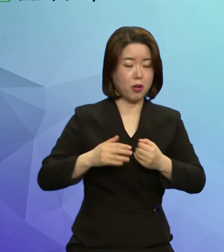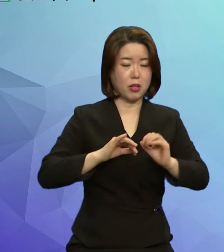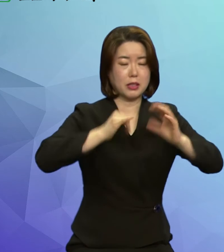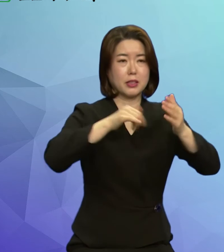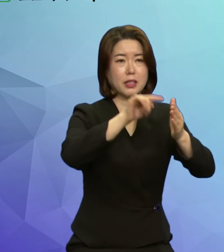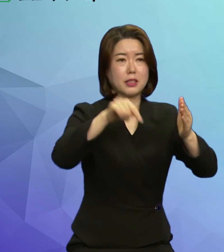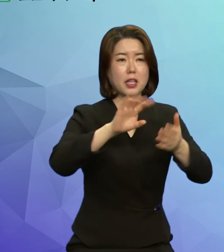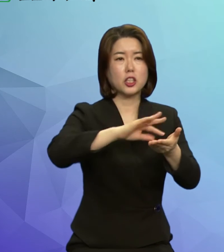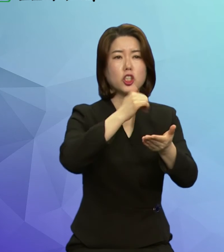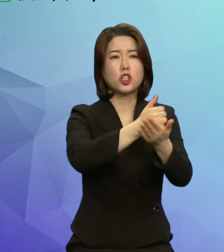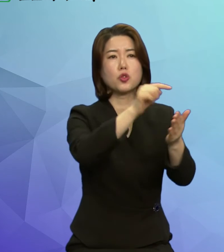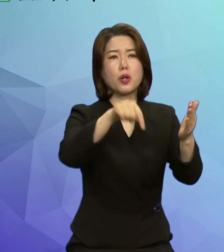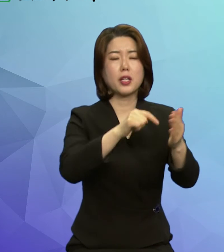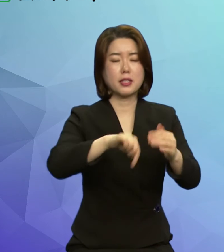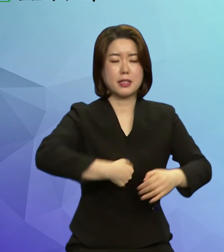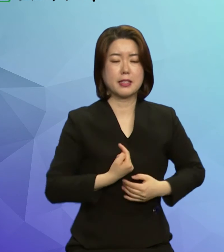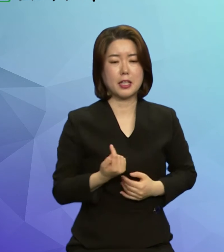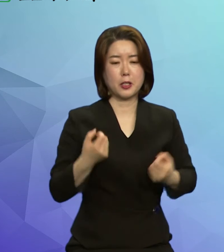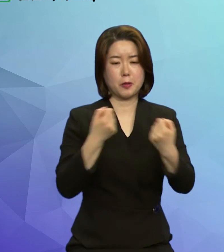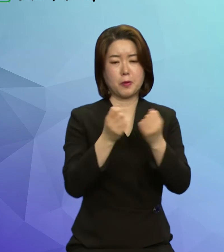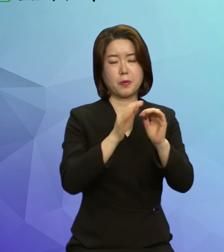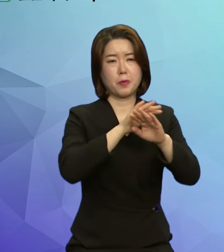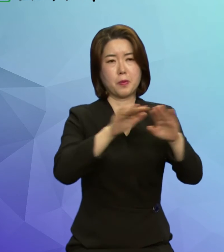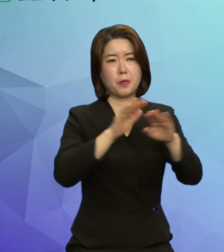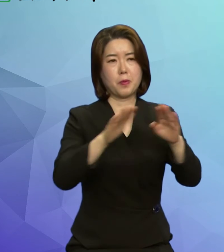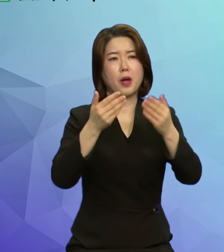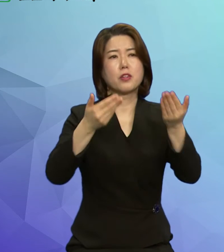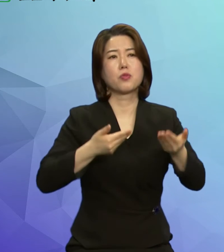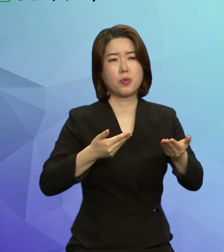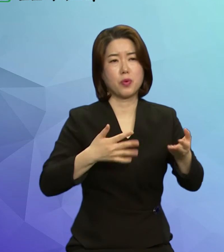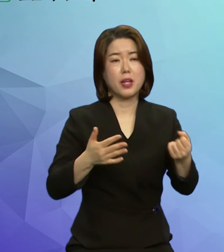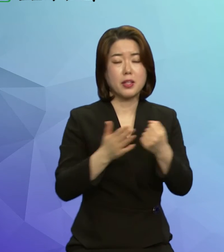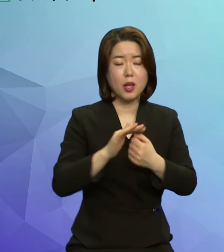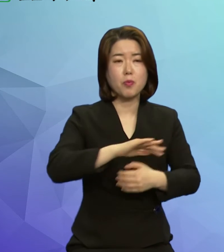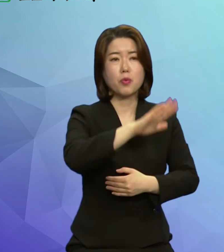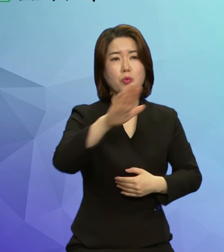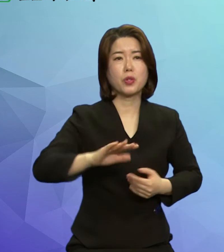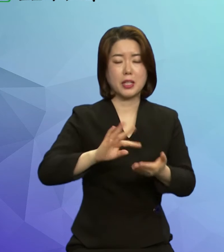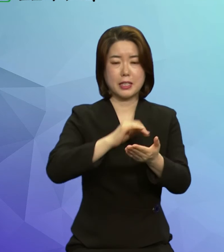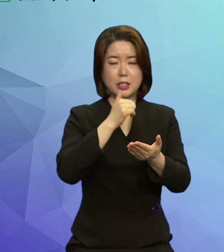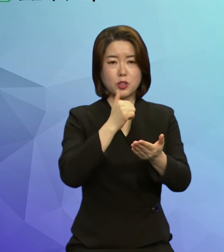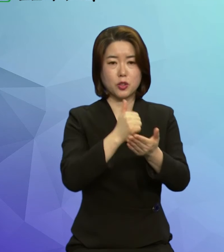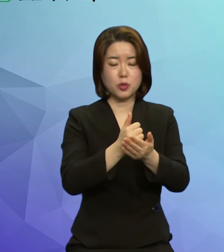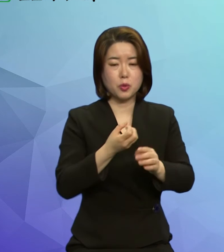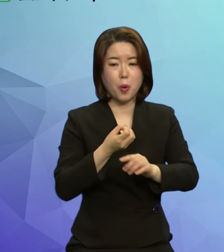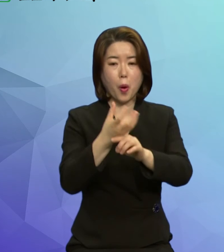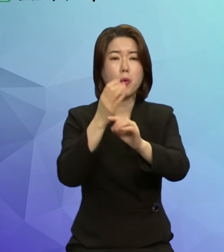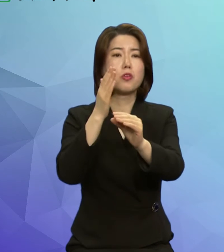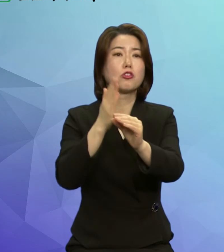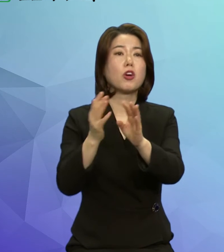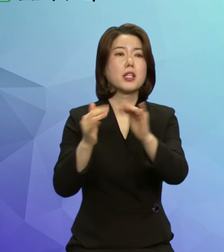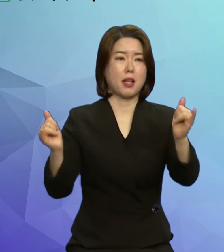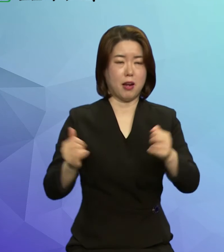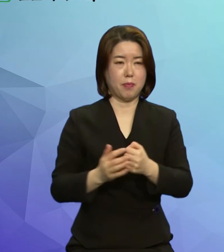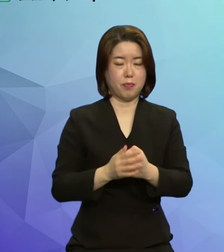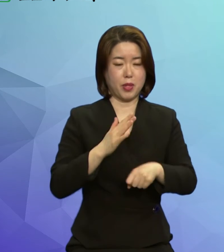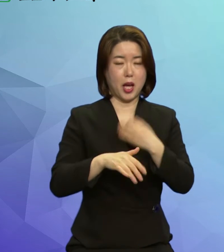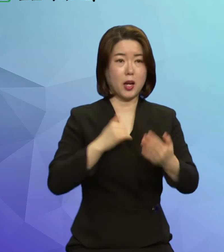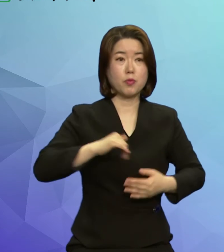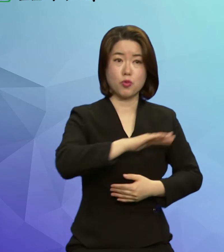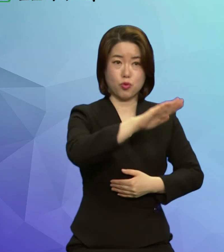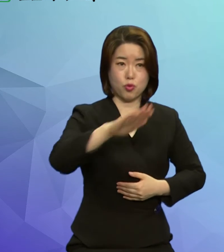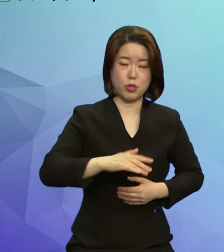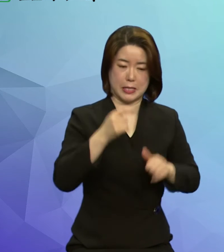그리스도 안에서 자기와 화해하게 하신 것입니다. 그러므로 우리는 그리스도의 사절입니다. 하나님께서는 우리를